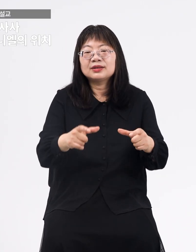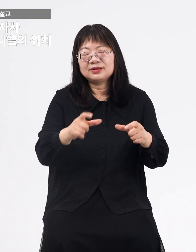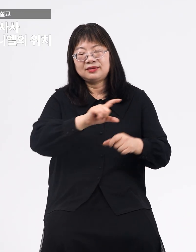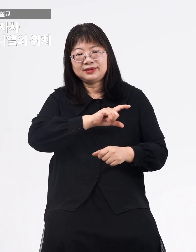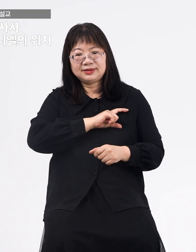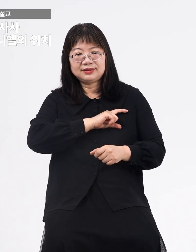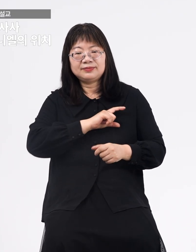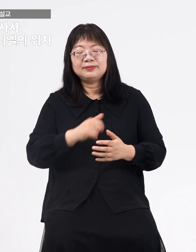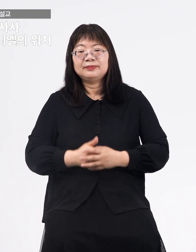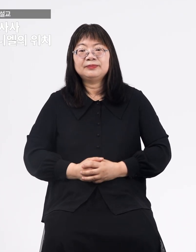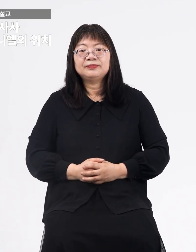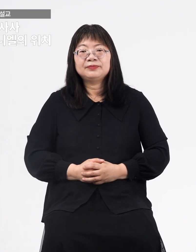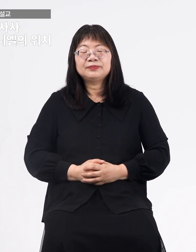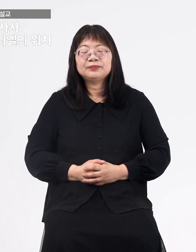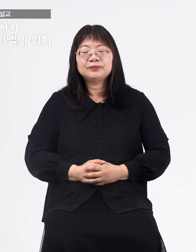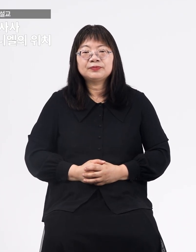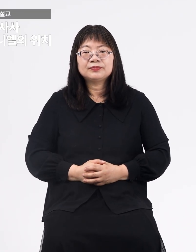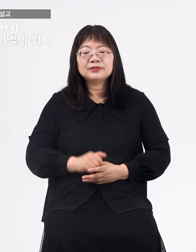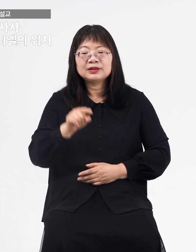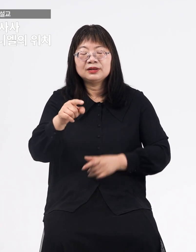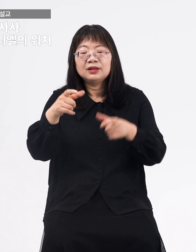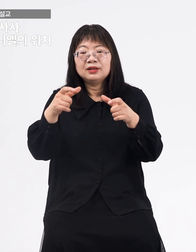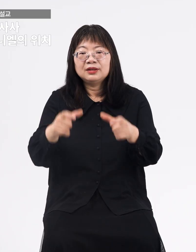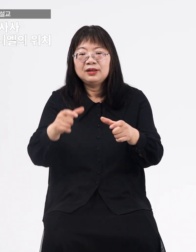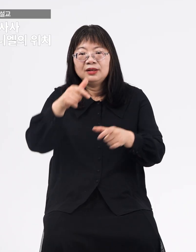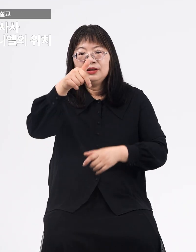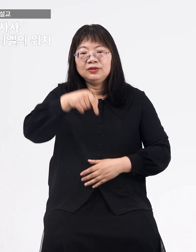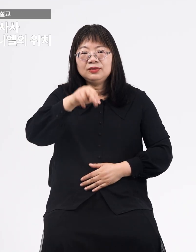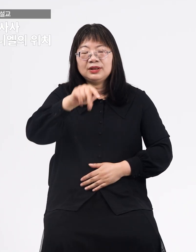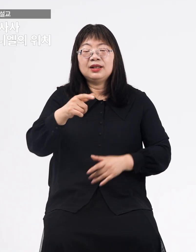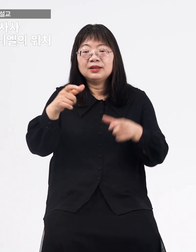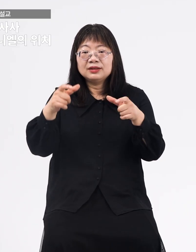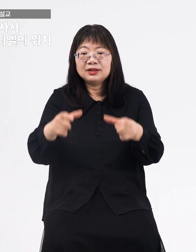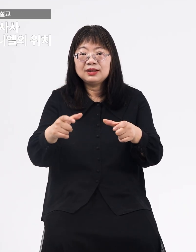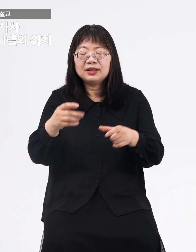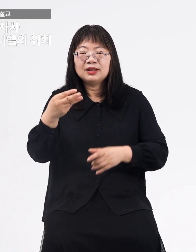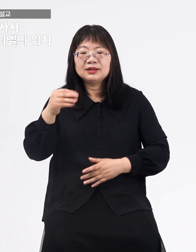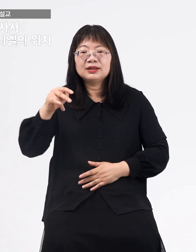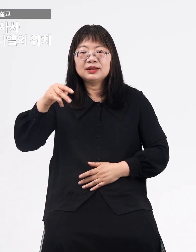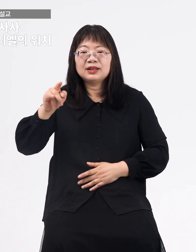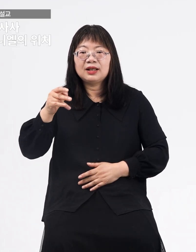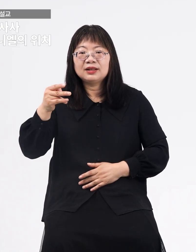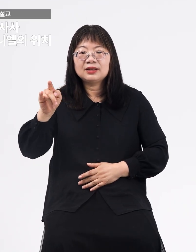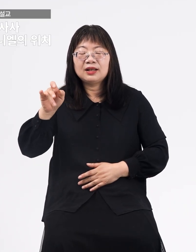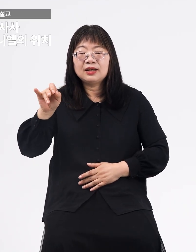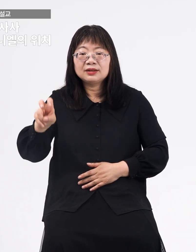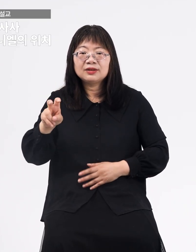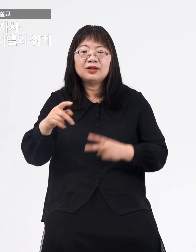이름을 얘기합니다. 지역에, 구산이라는 지역에 리사다임